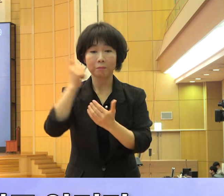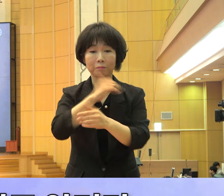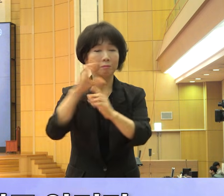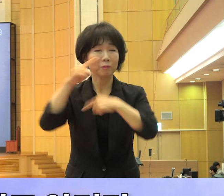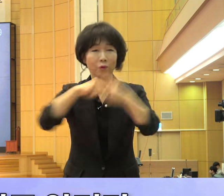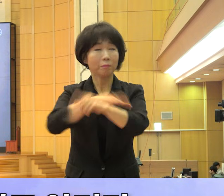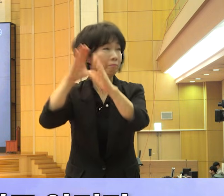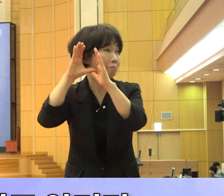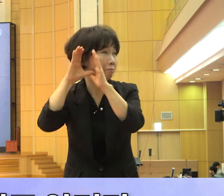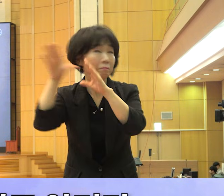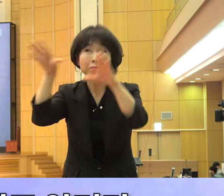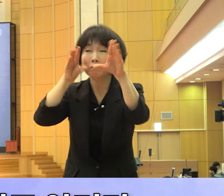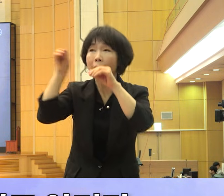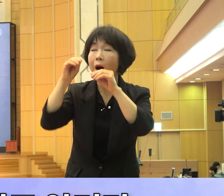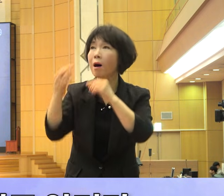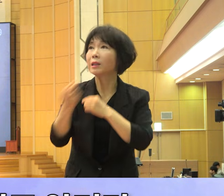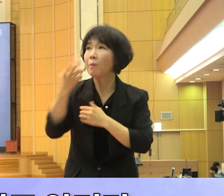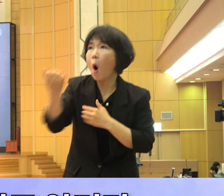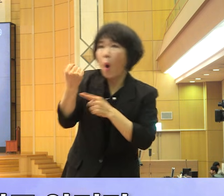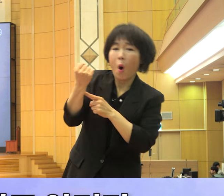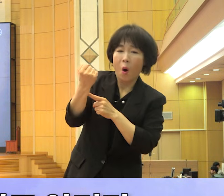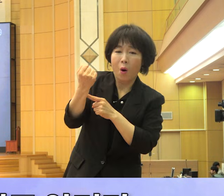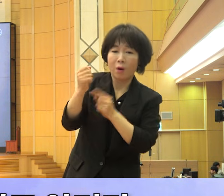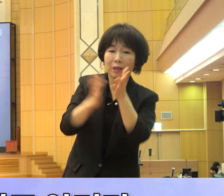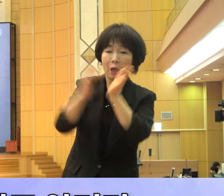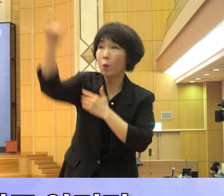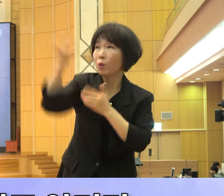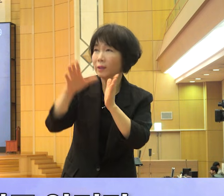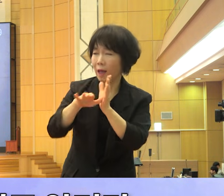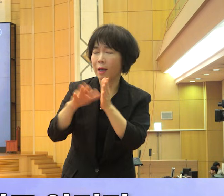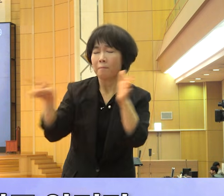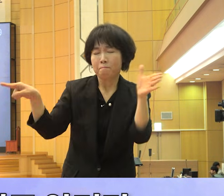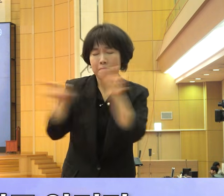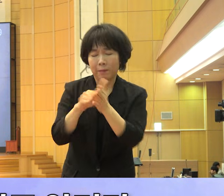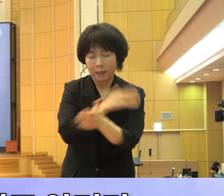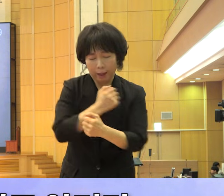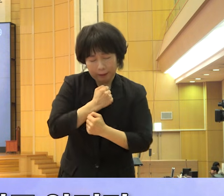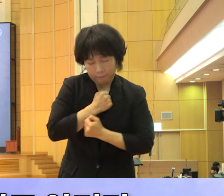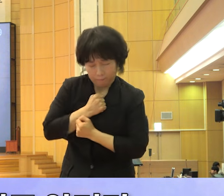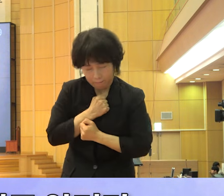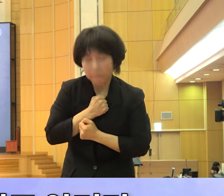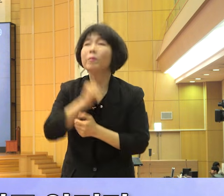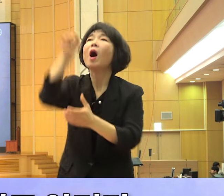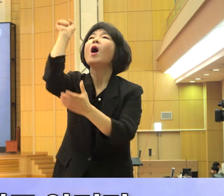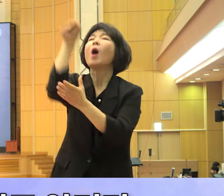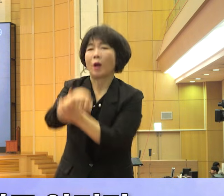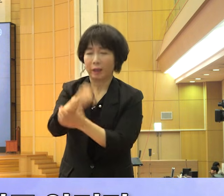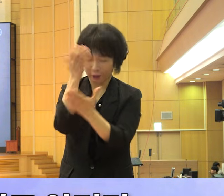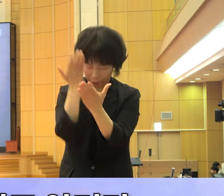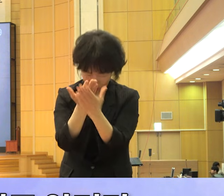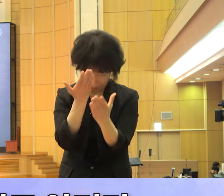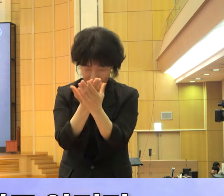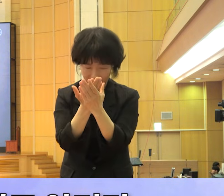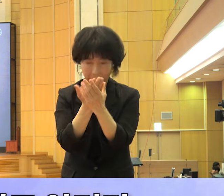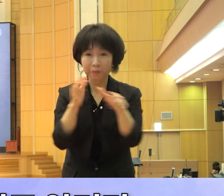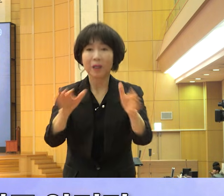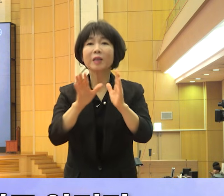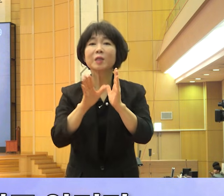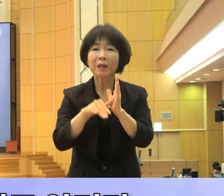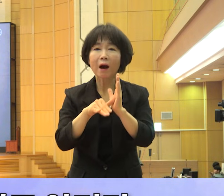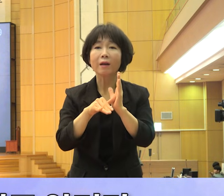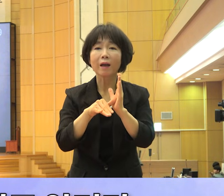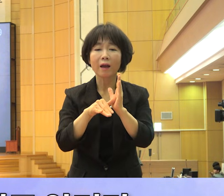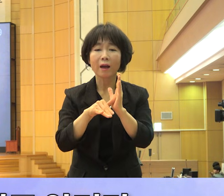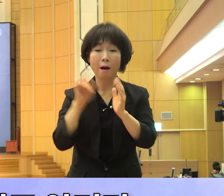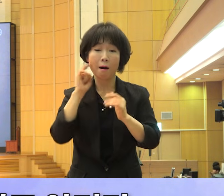말씀이 저희들의 생명되게 하신 하나님, 주님 오신 날까지 믿음을 지킬 수 있는 저희들 되게 주님 허락하여 주옵소서. 이 시간도 아름다운